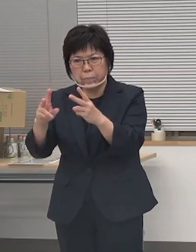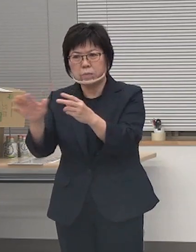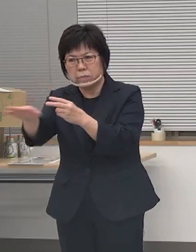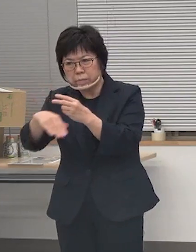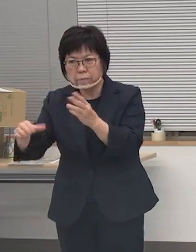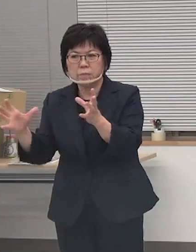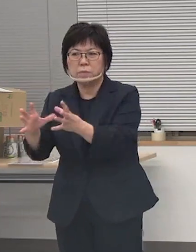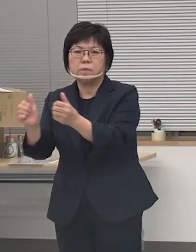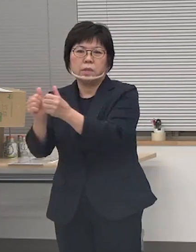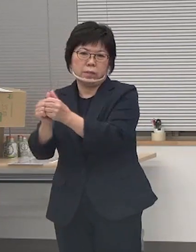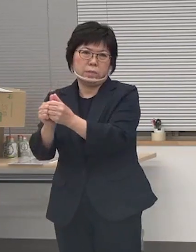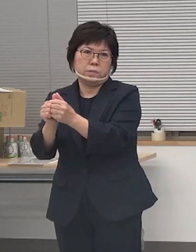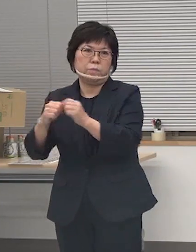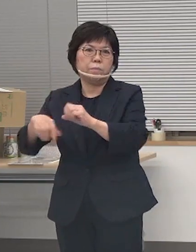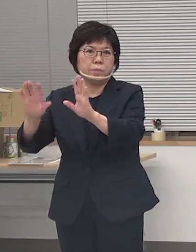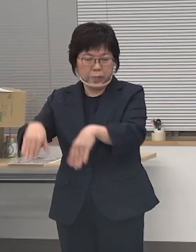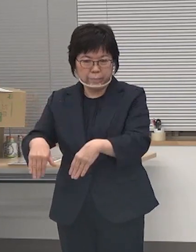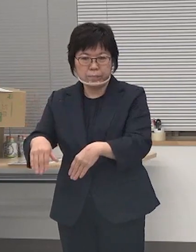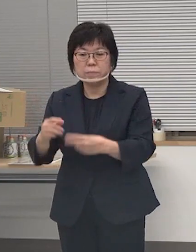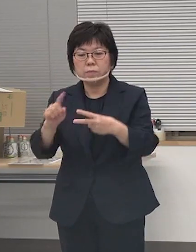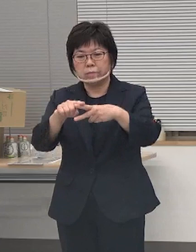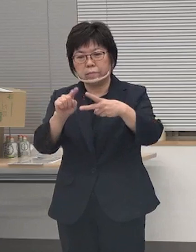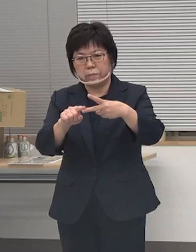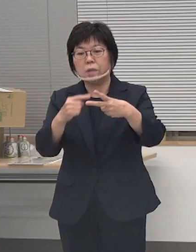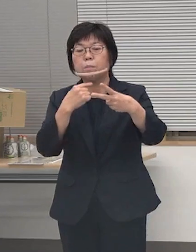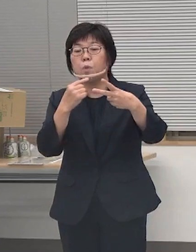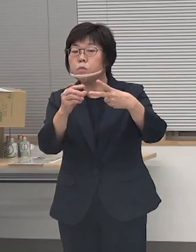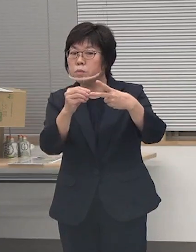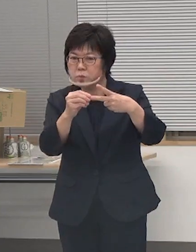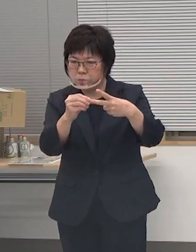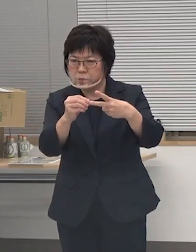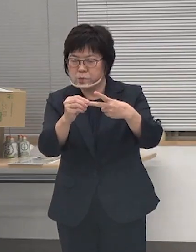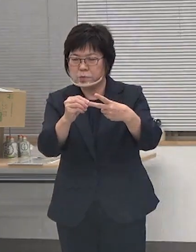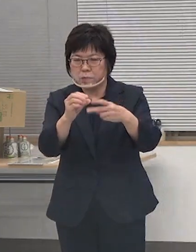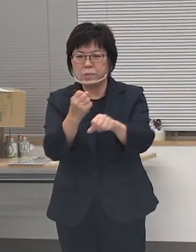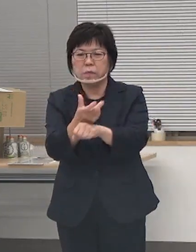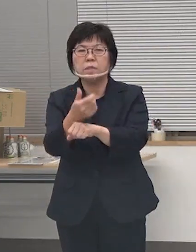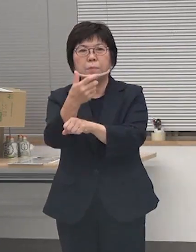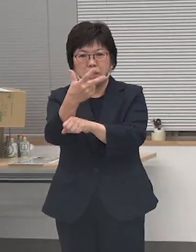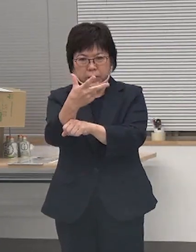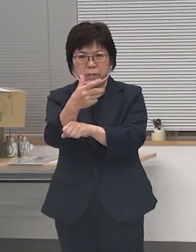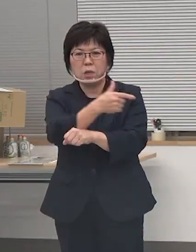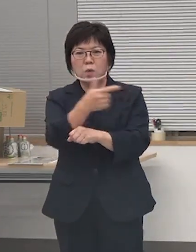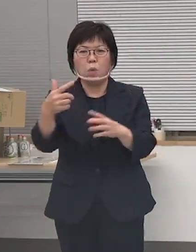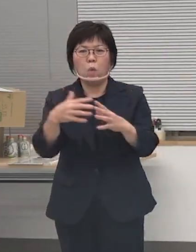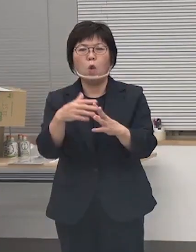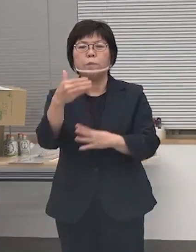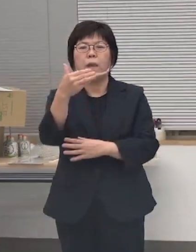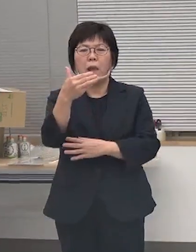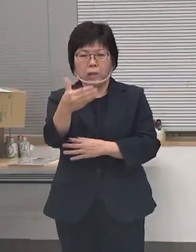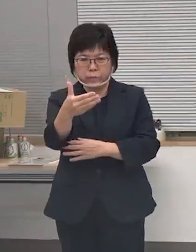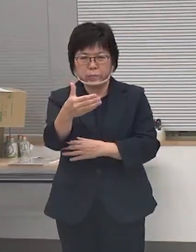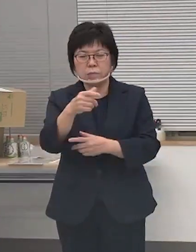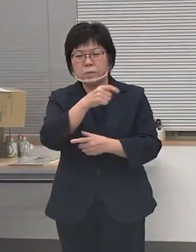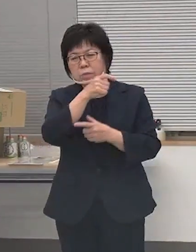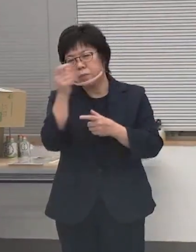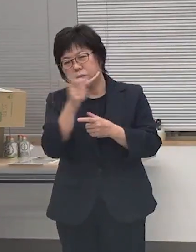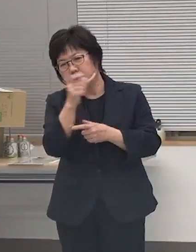う1点は埼玉市大宮区の飲食として接待を伴う飲食店に関